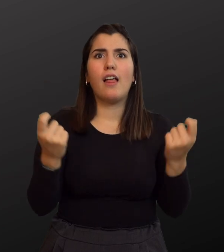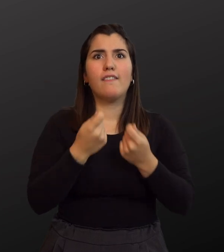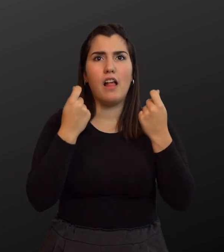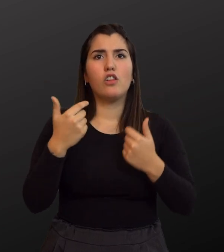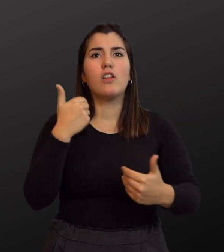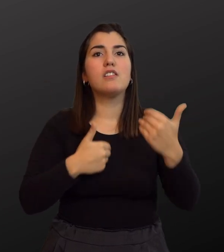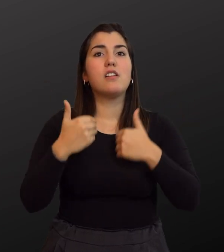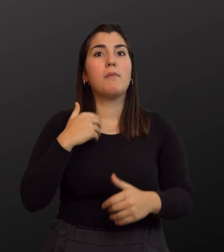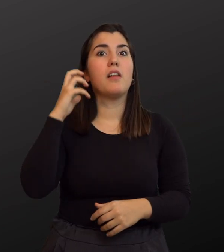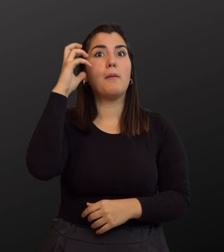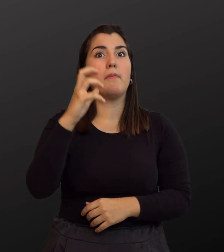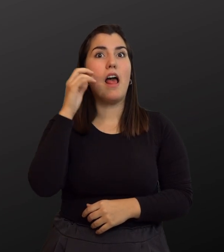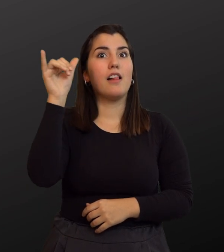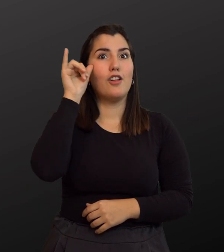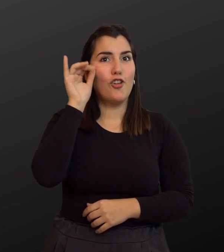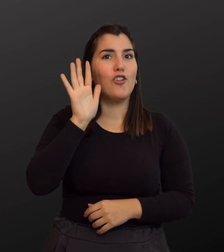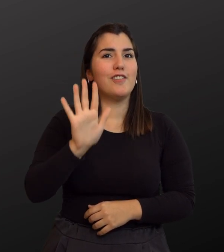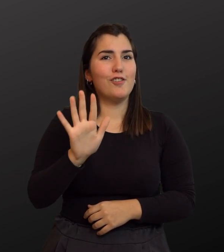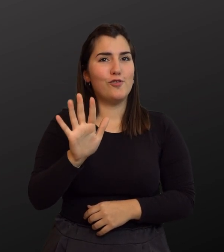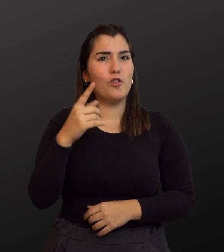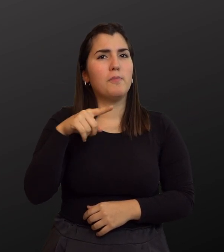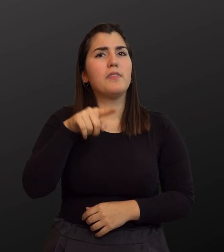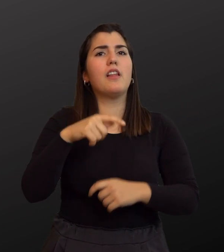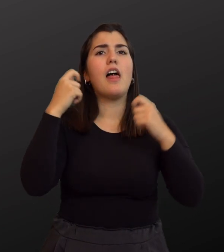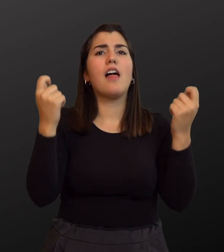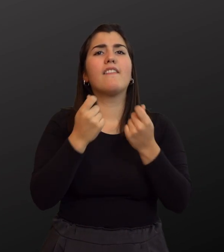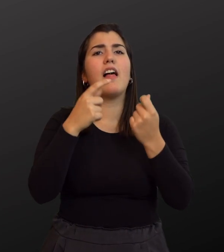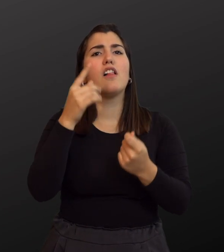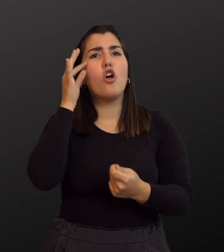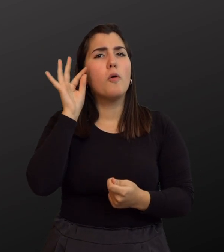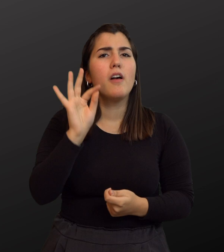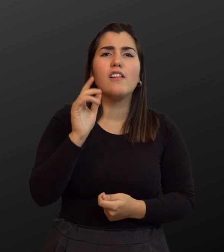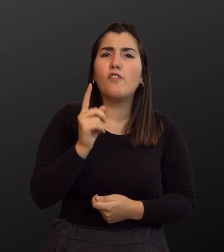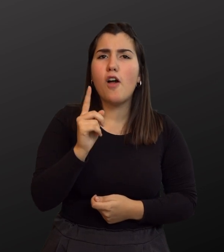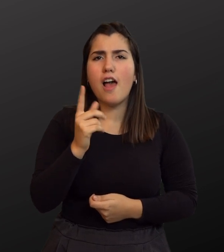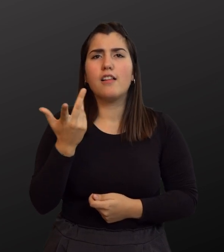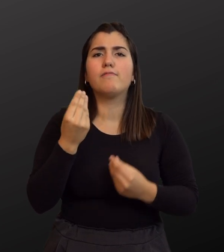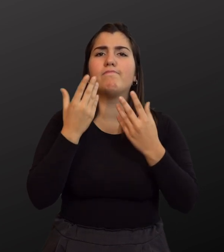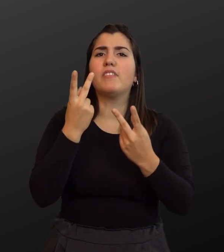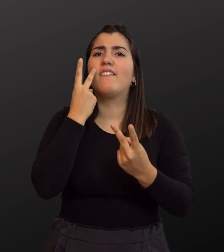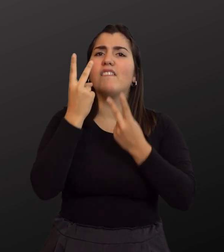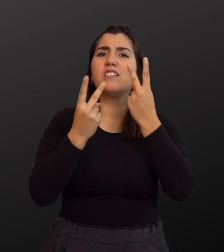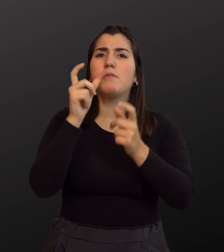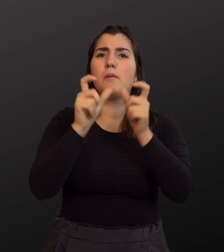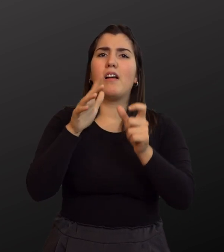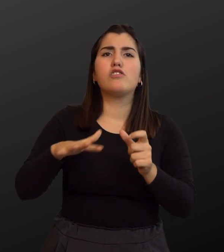Pride a Torino il 20 aprile l'evento ha un grande obiettivo di dare